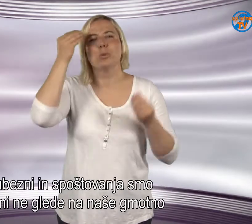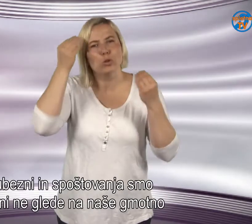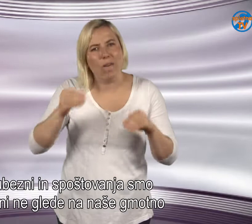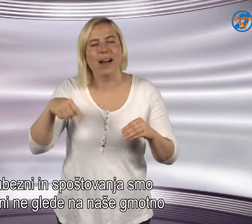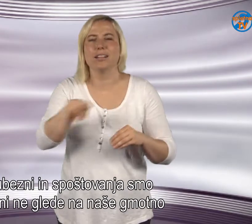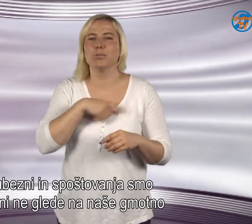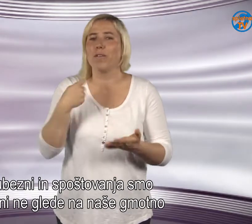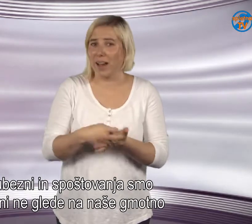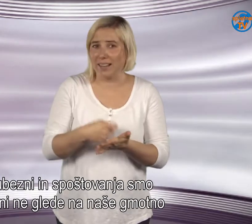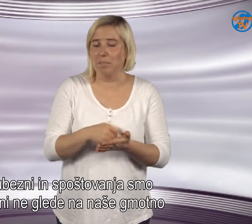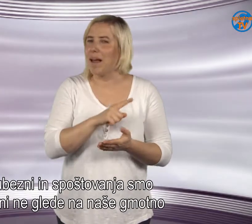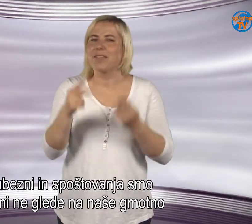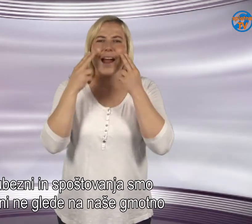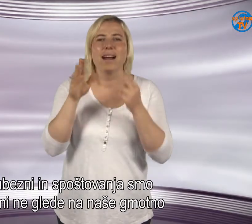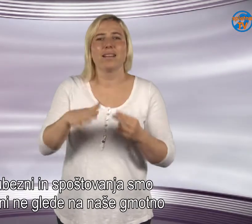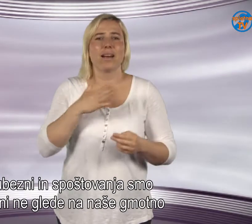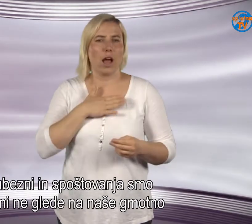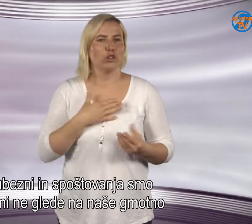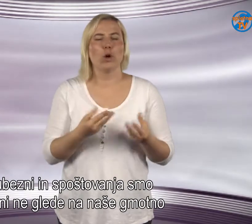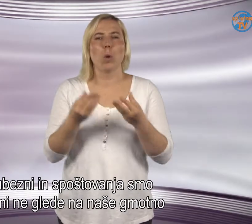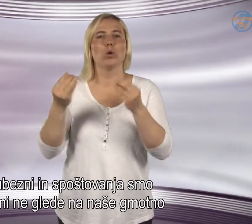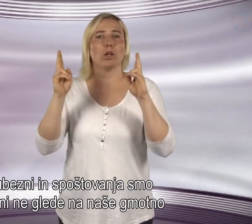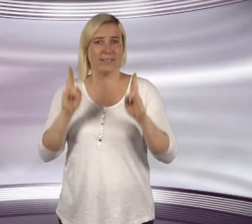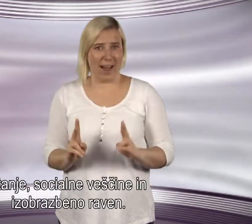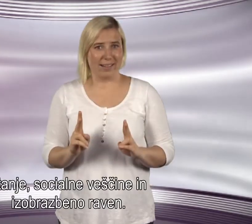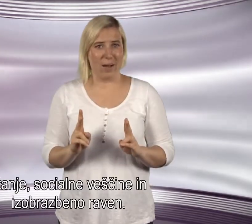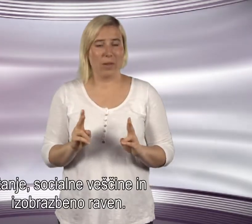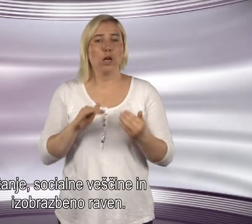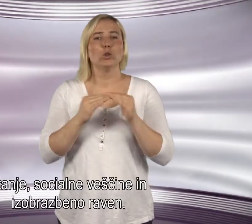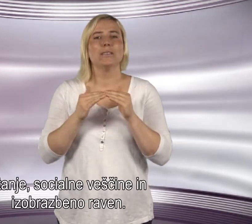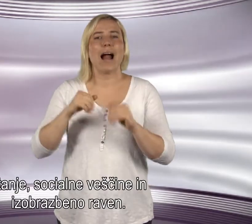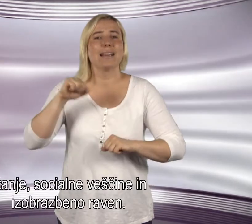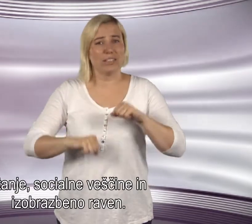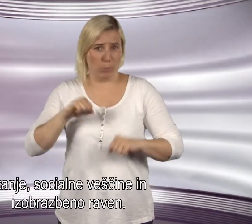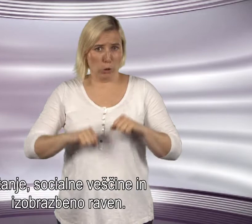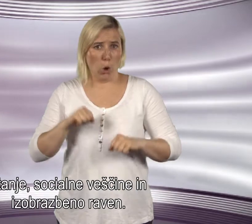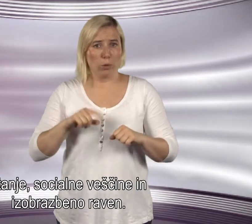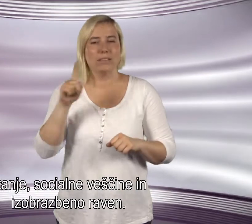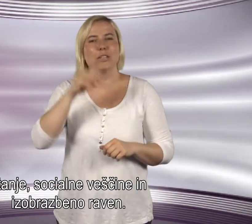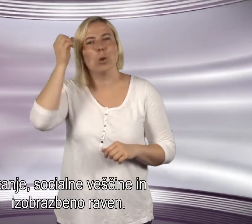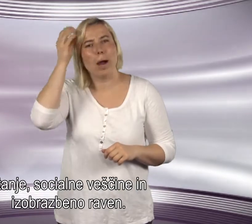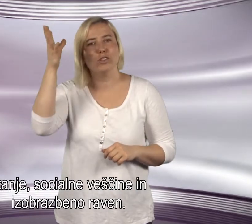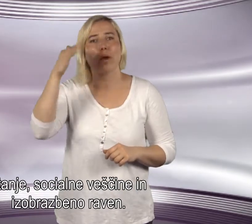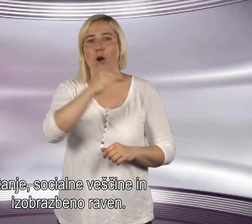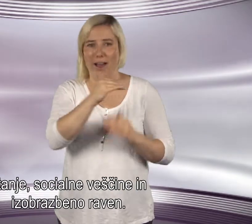Ljubezni in spoštovanja smo vredni ne glede na naše gmotno stanje, socialne veščine in izobrazbeno raven.